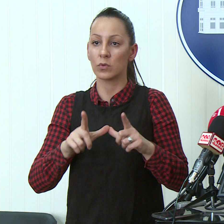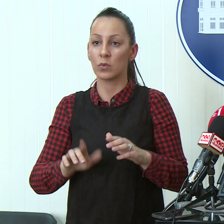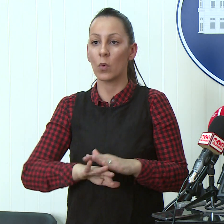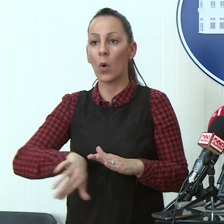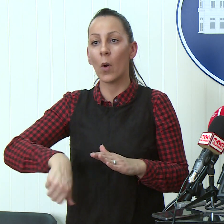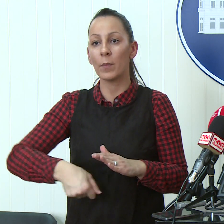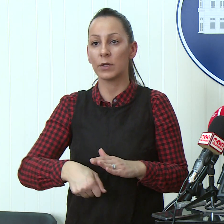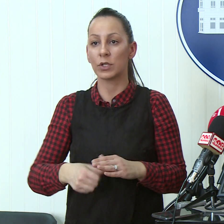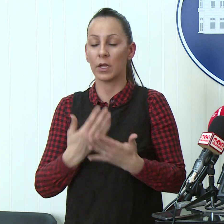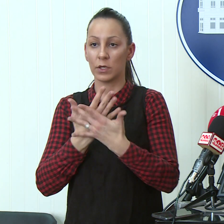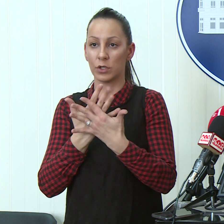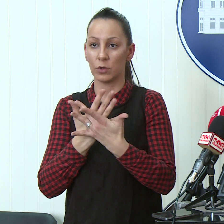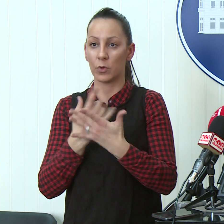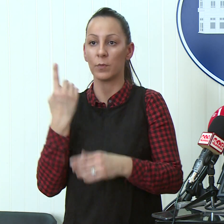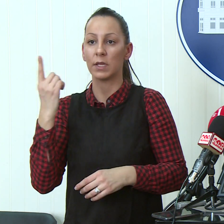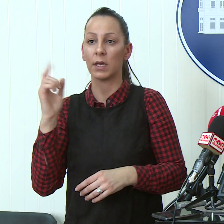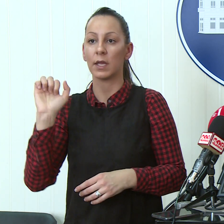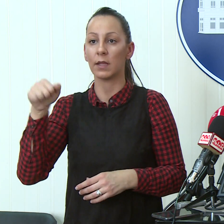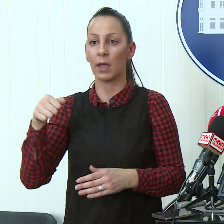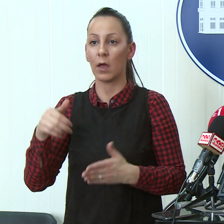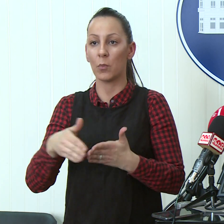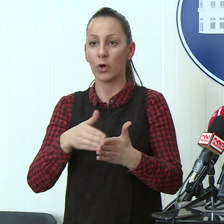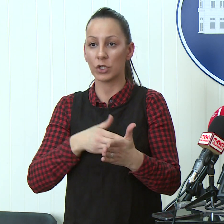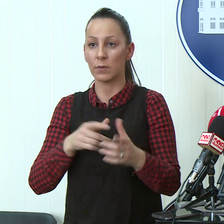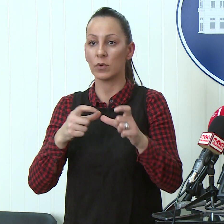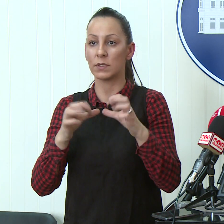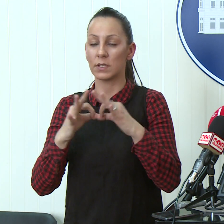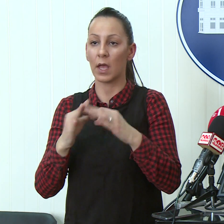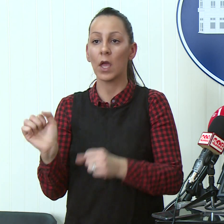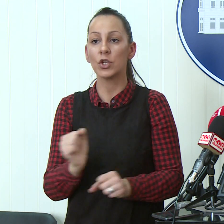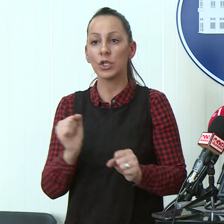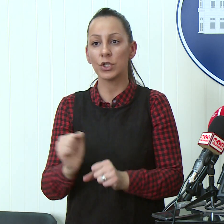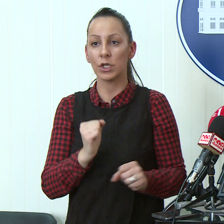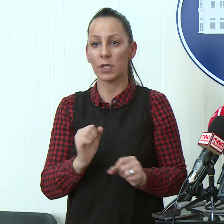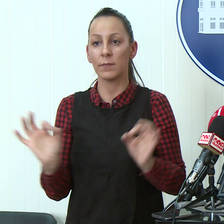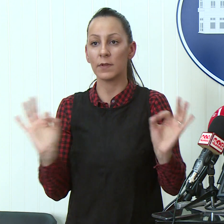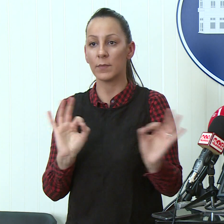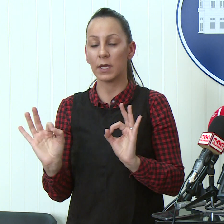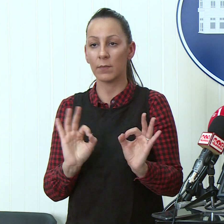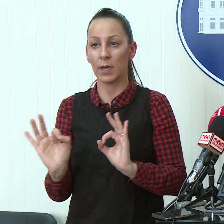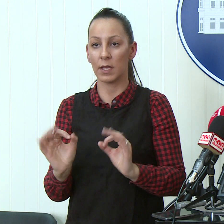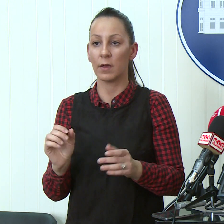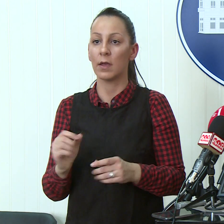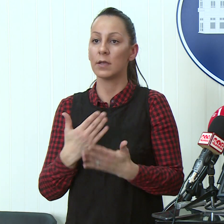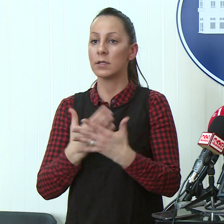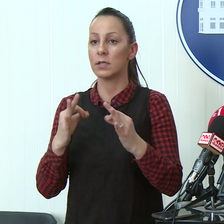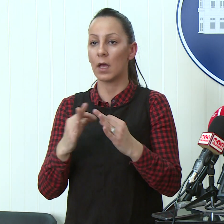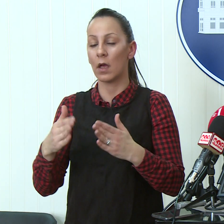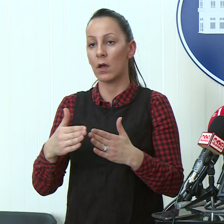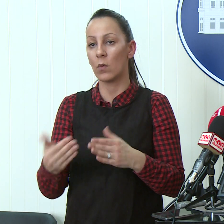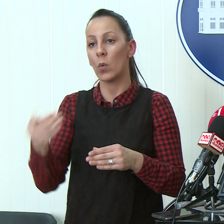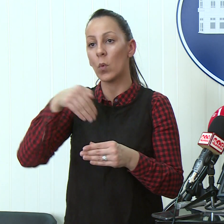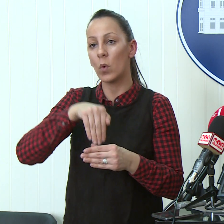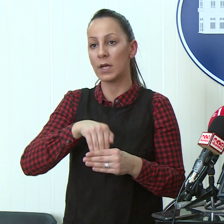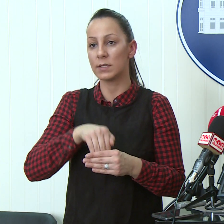da krenemo sa čišćenjem i spremanjem za ulazak radnika